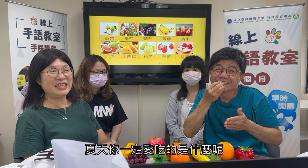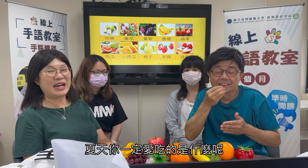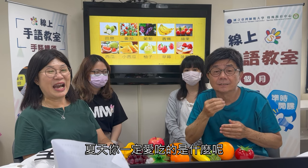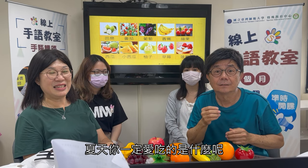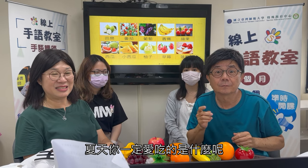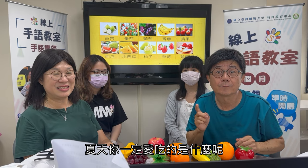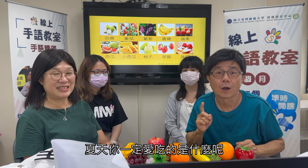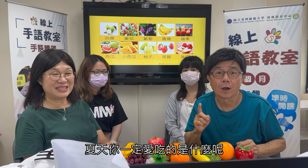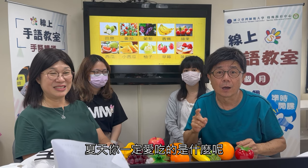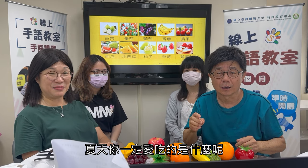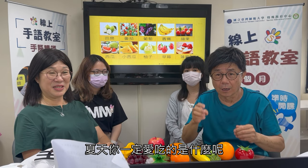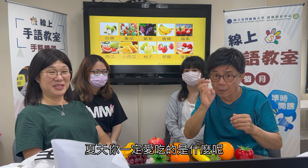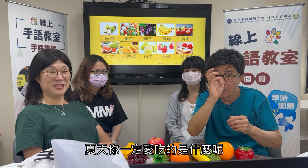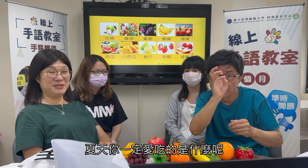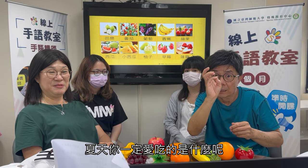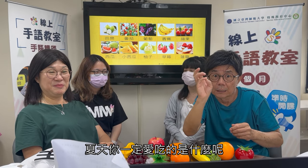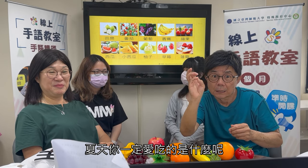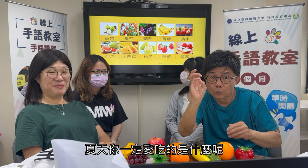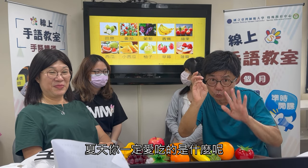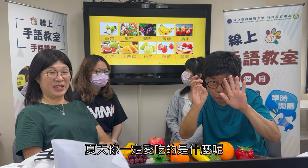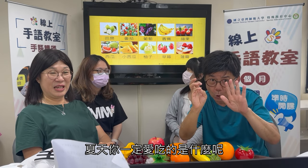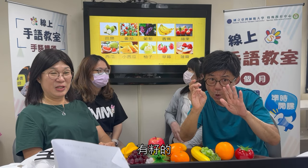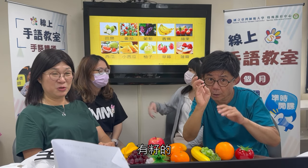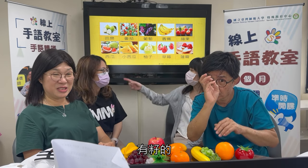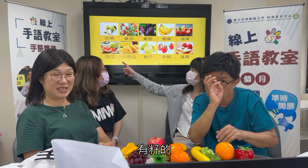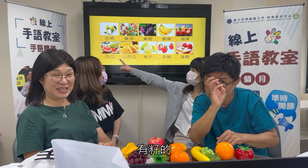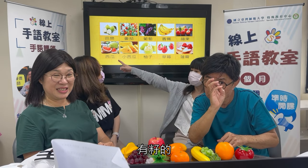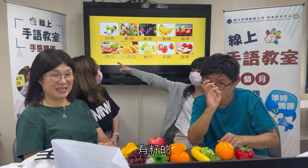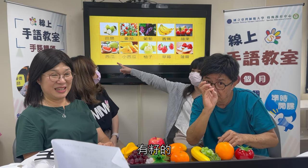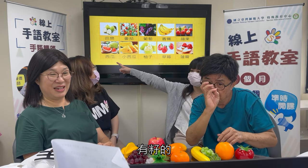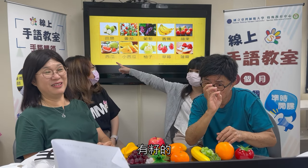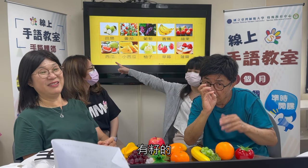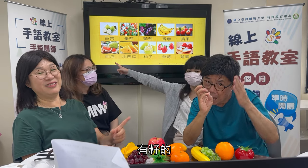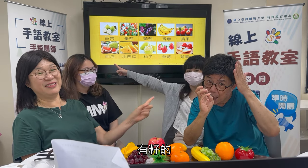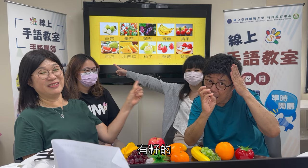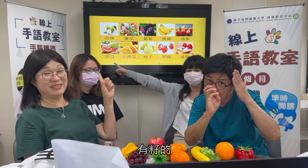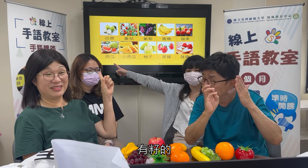爱吃的是什么呢？有籽的哦，